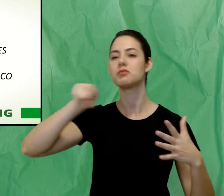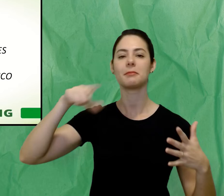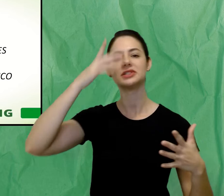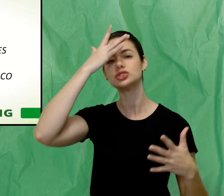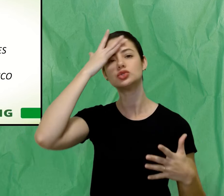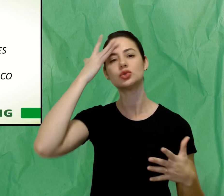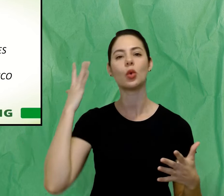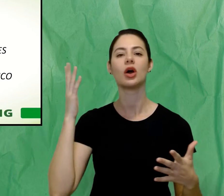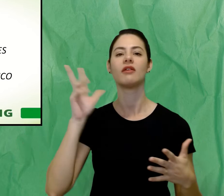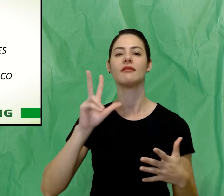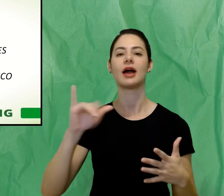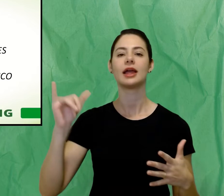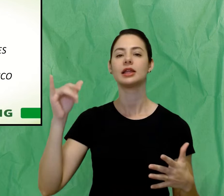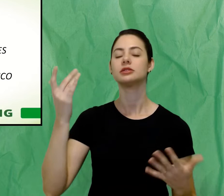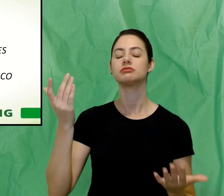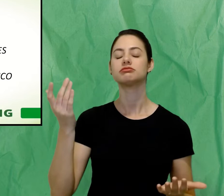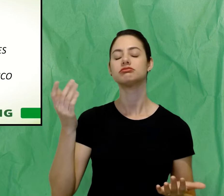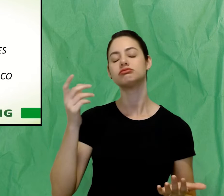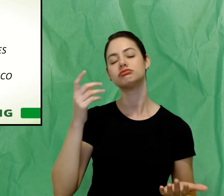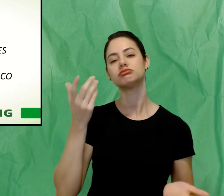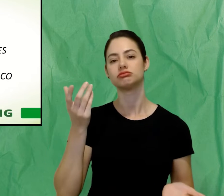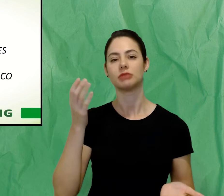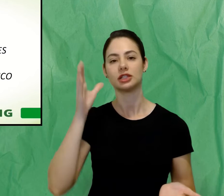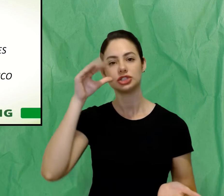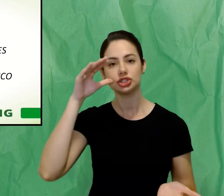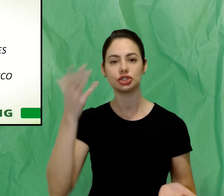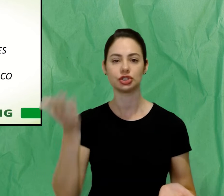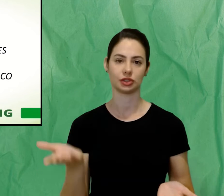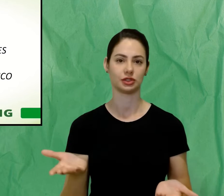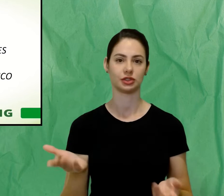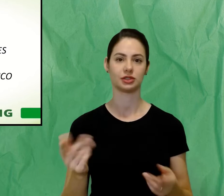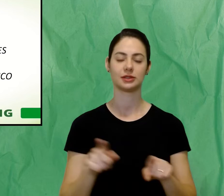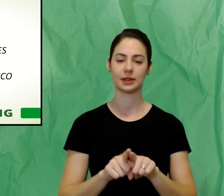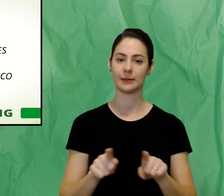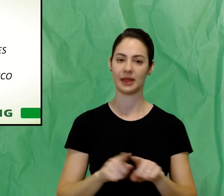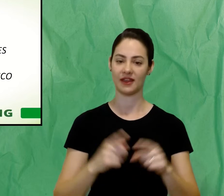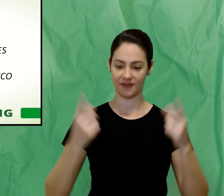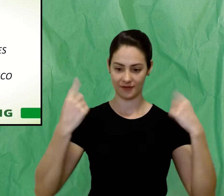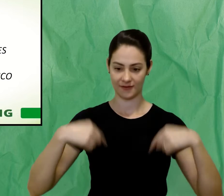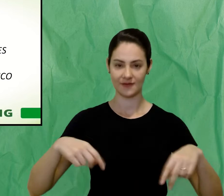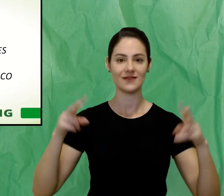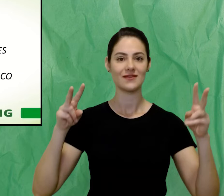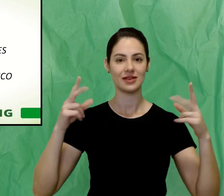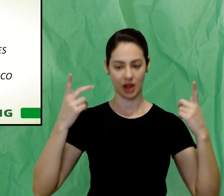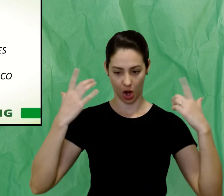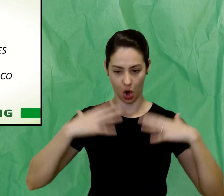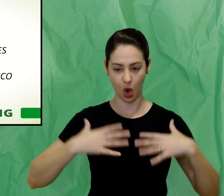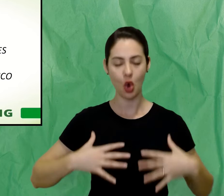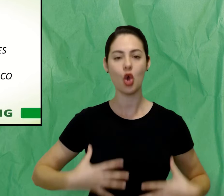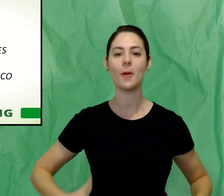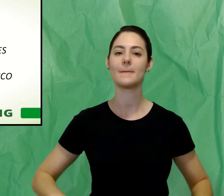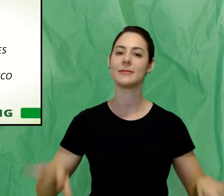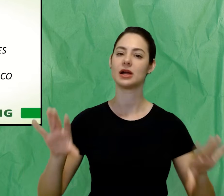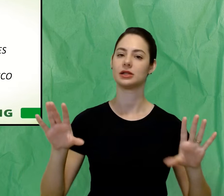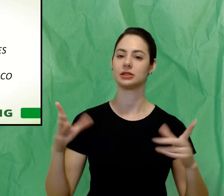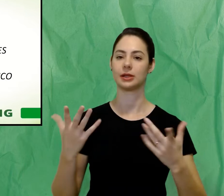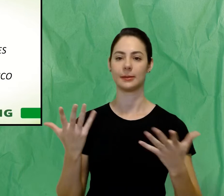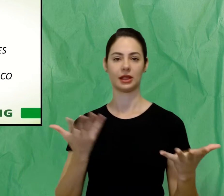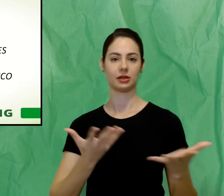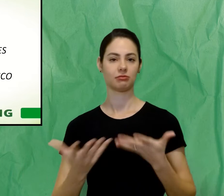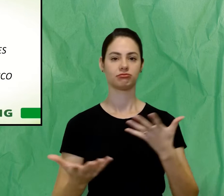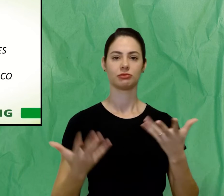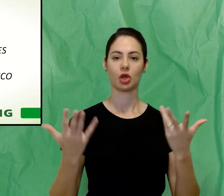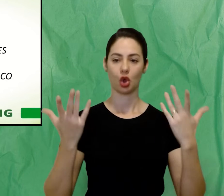iremos falar, né? Nós devemos nos preocupar também com o nosso aspecto visual, nossa